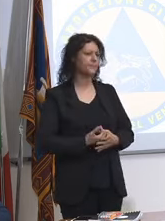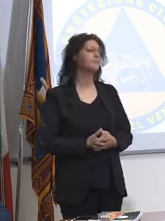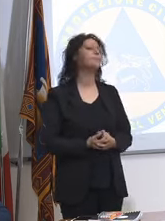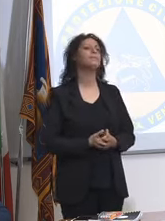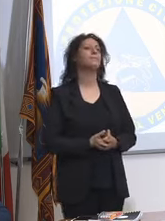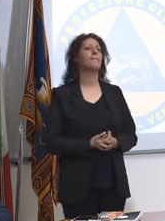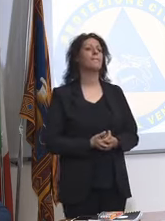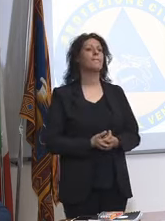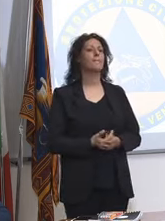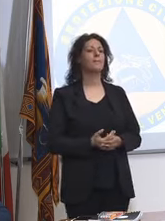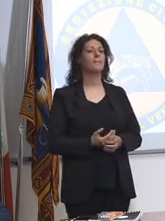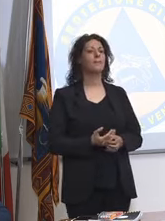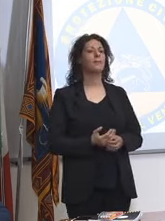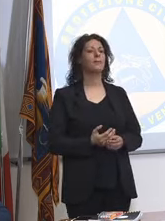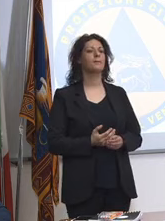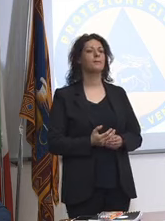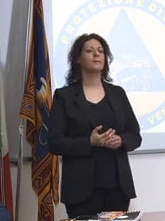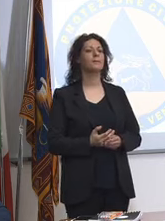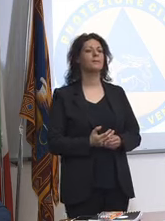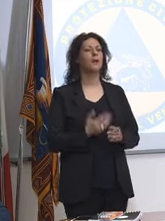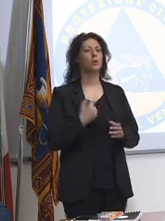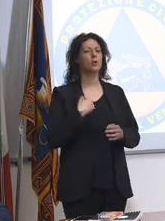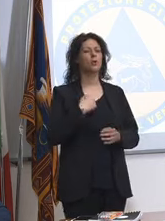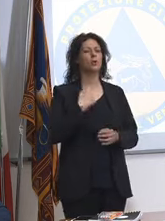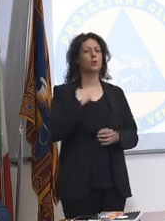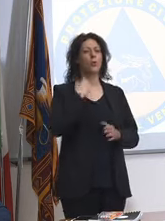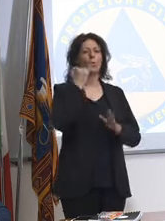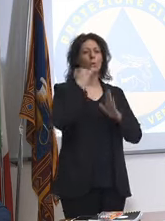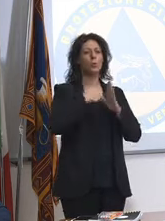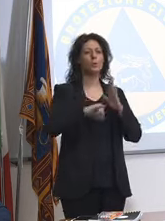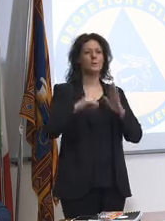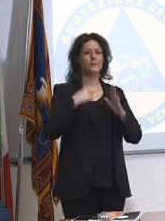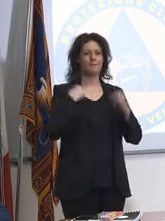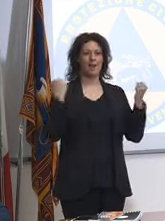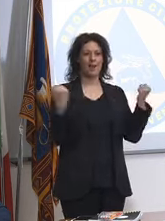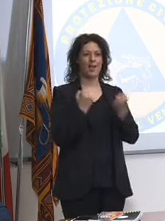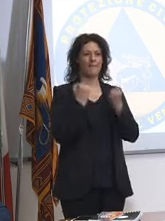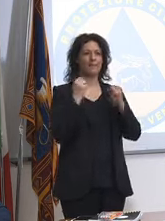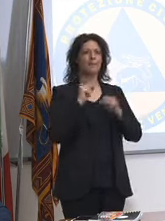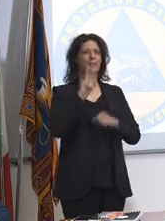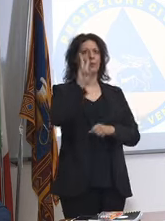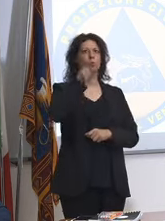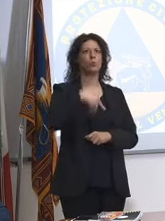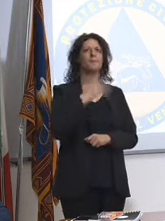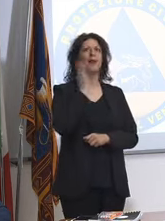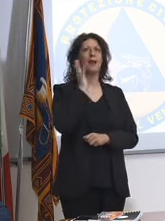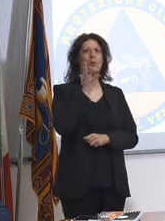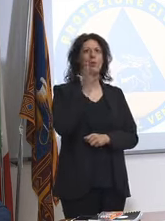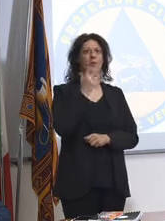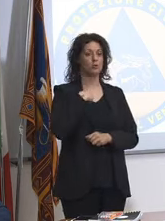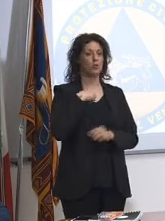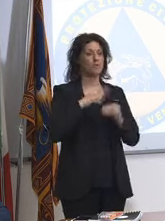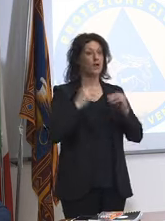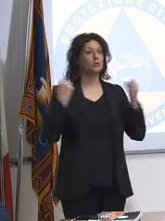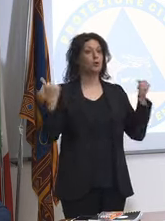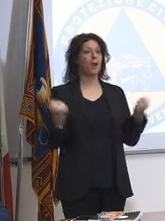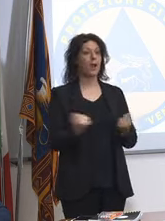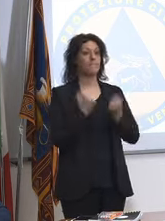può fare anche se, guardate, io l'ultima campagna che ho fatto nel 2015 mi sono fatto esattamente,